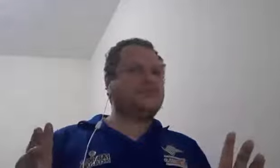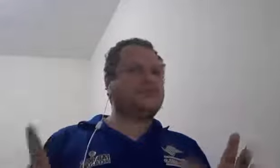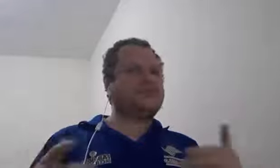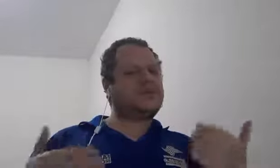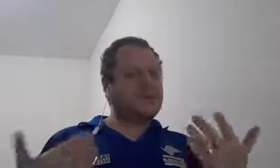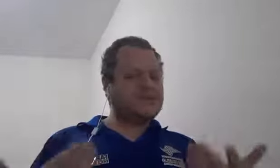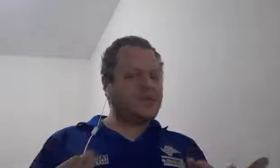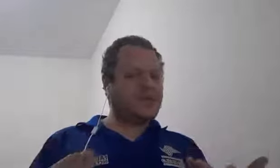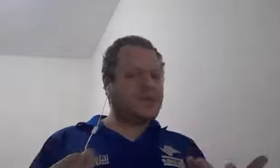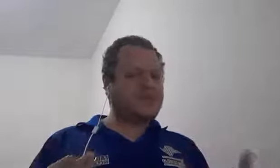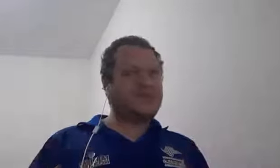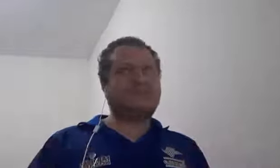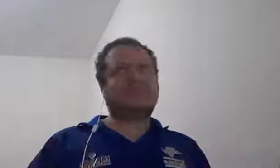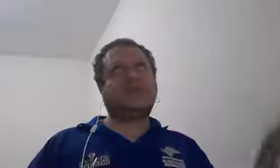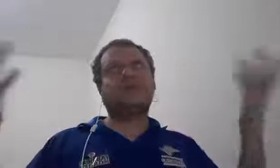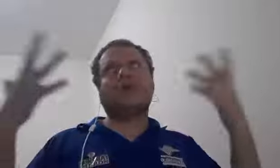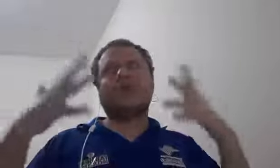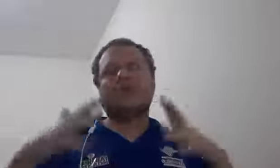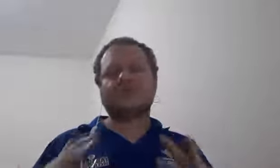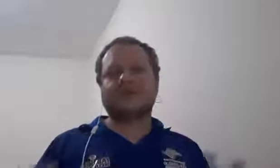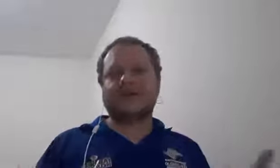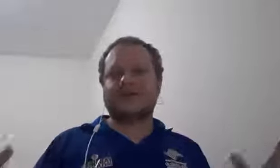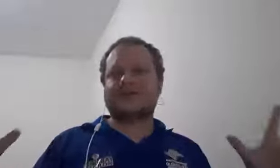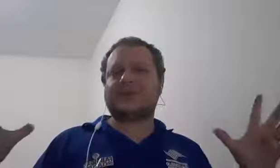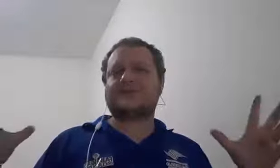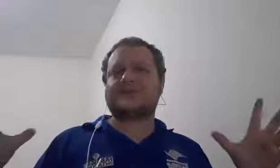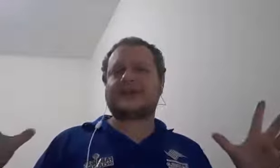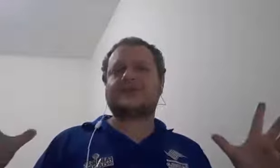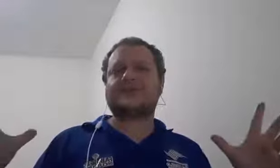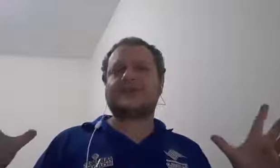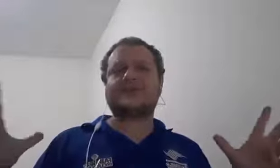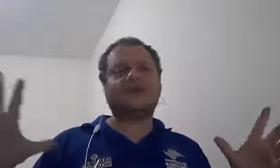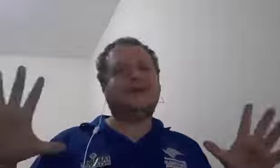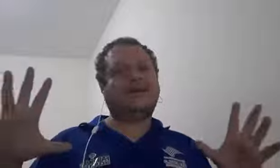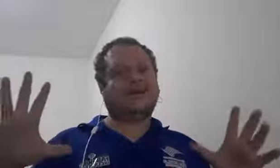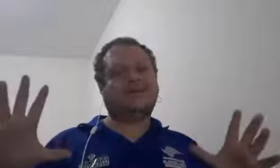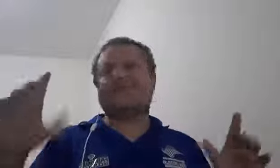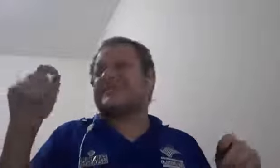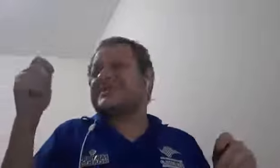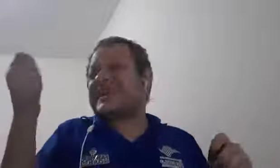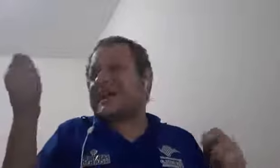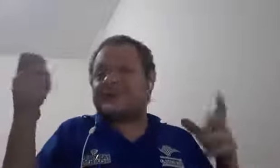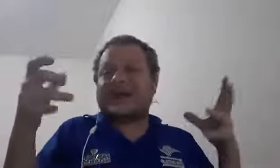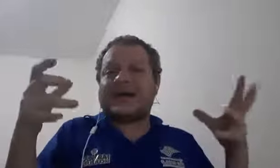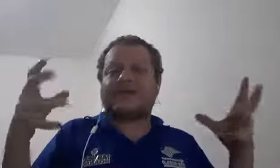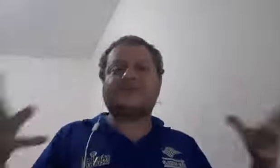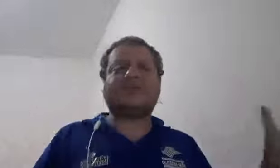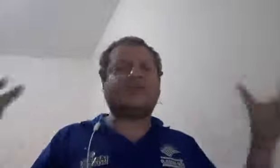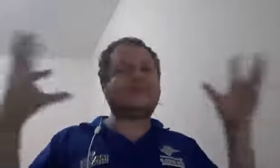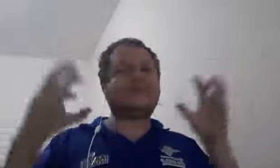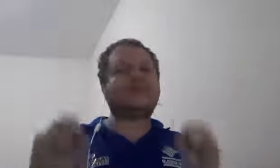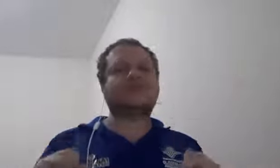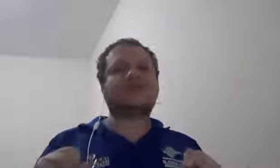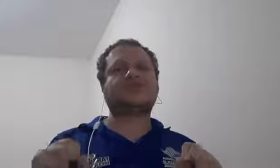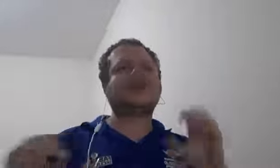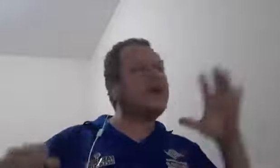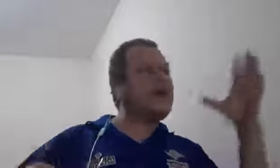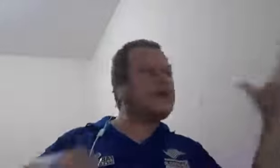importante isso, são sinais que eu conheço. Tem um monte de variações, tá certo, gente? Não tem o certo e errado, tem os que a gente